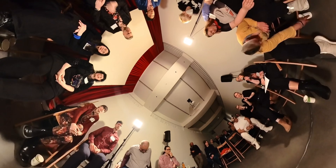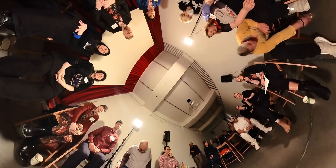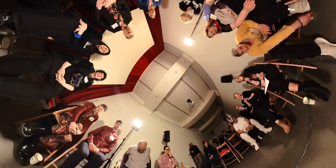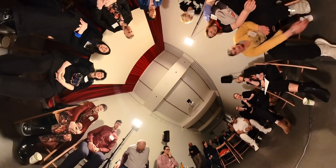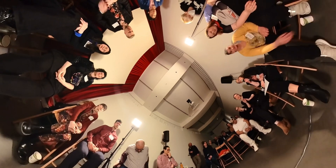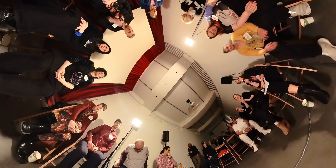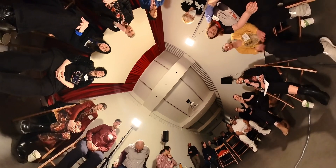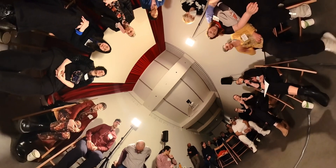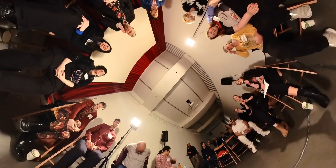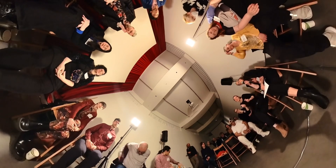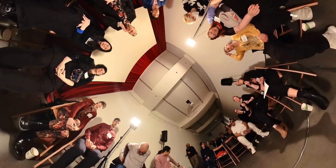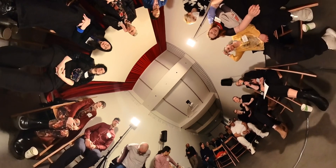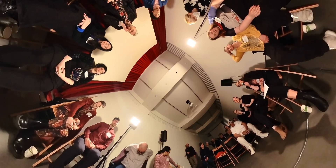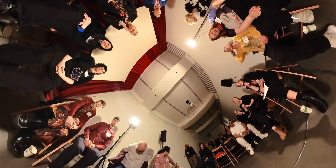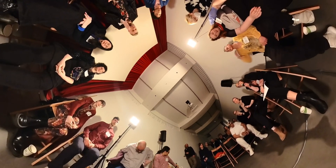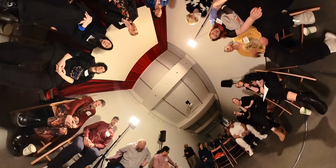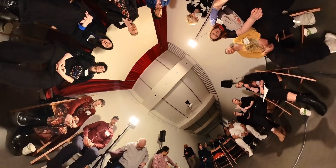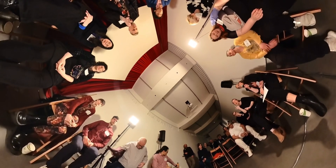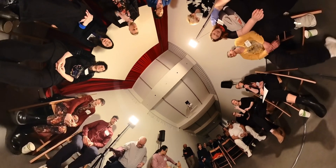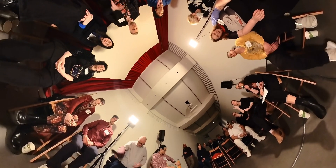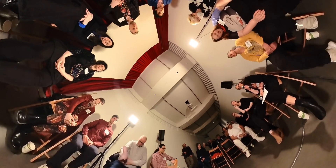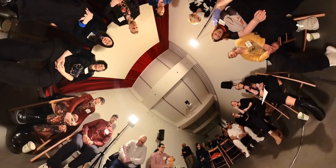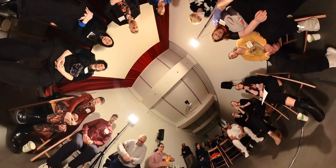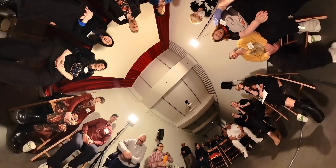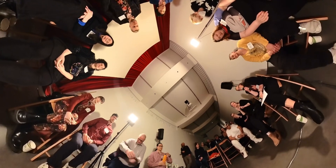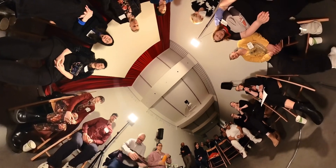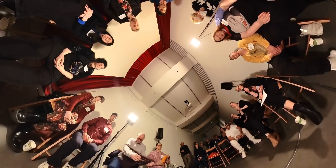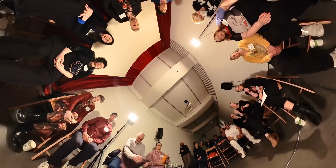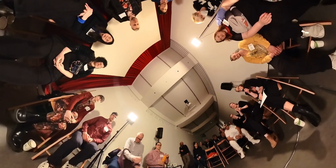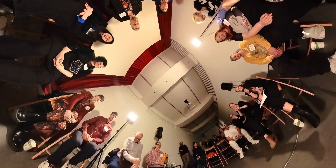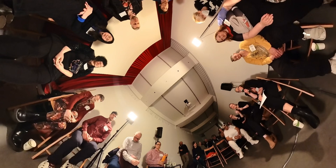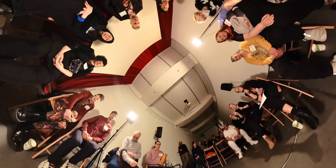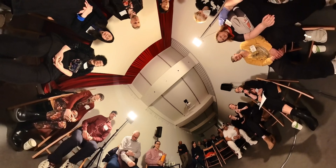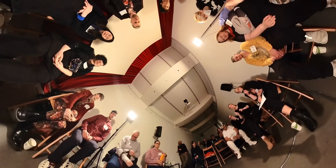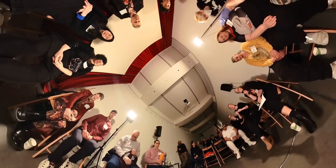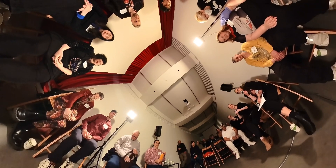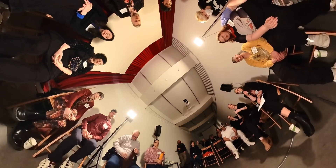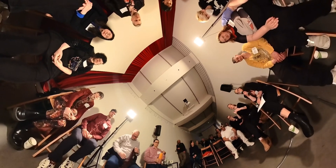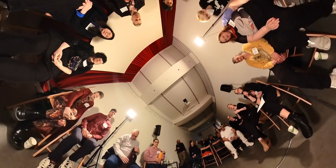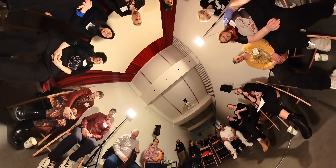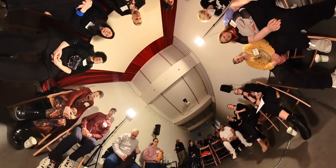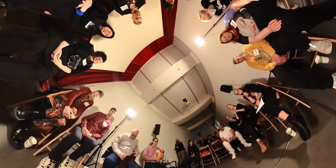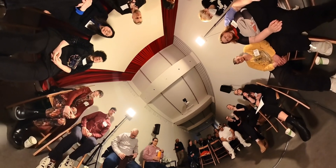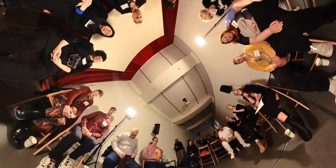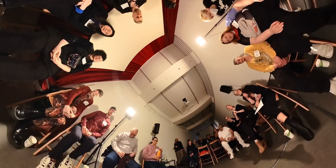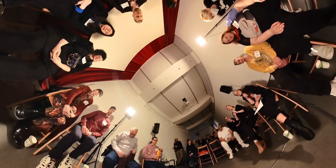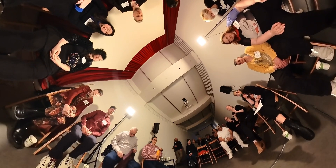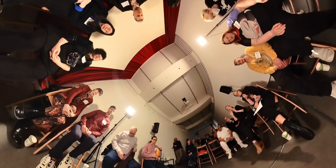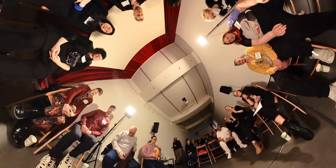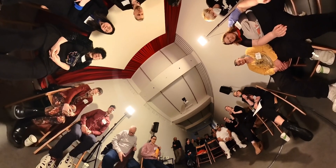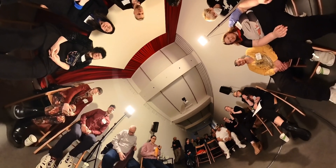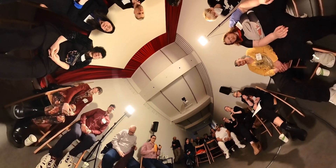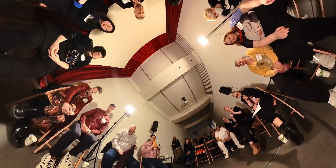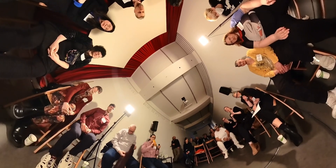nějakého tvýho výzkumu nebo historie sociální, toho média, nějakých konvencí, jak ten žánr funguje, nebo ty parametry